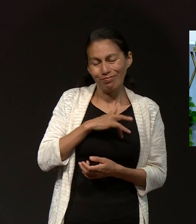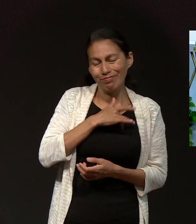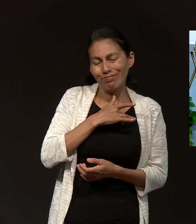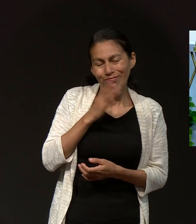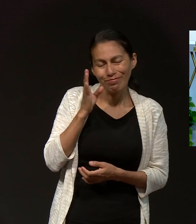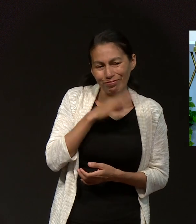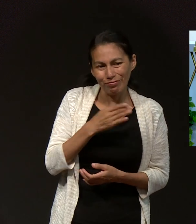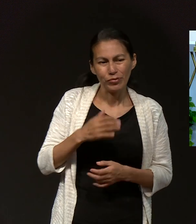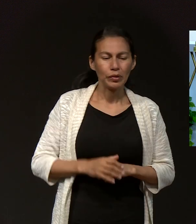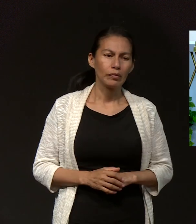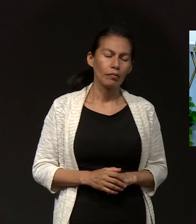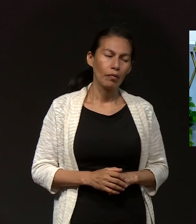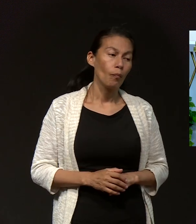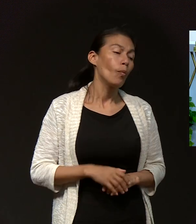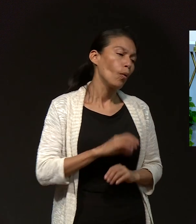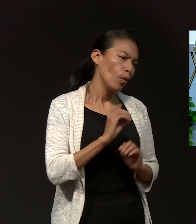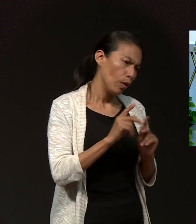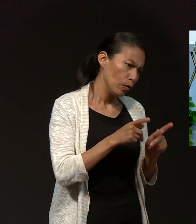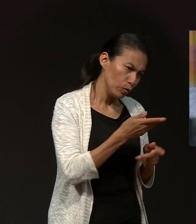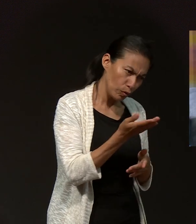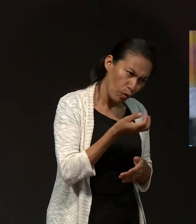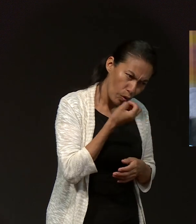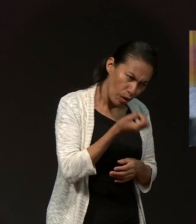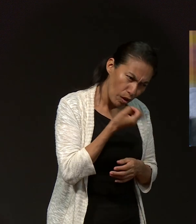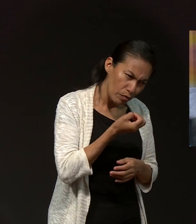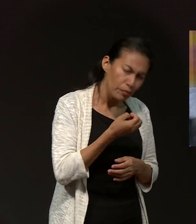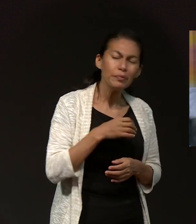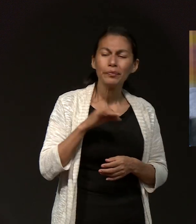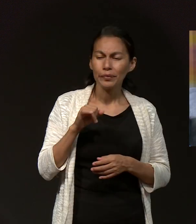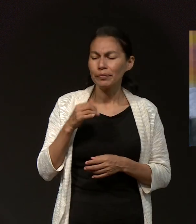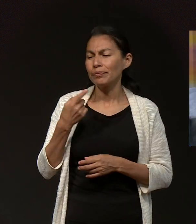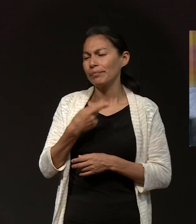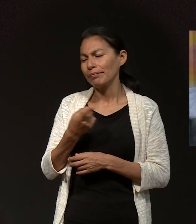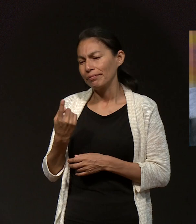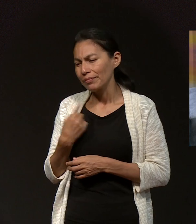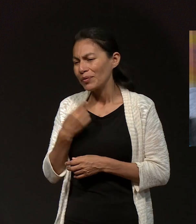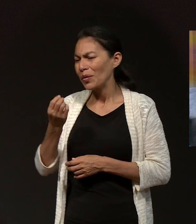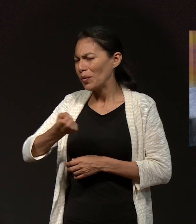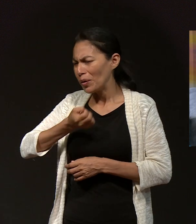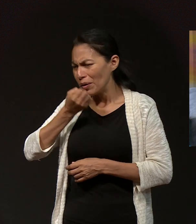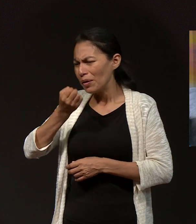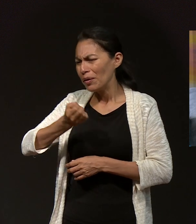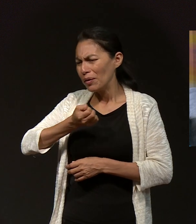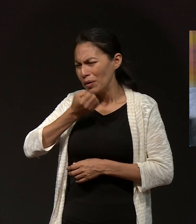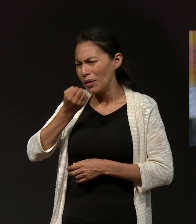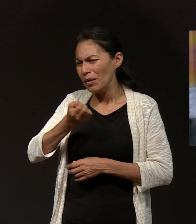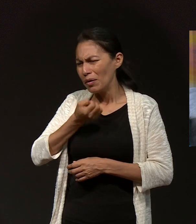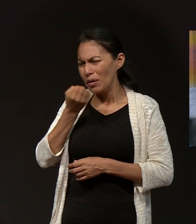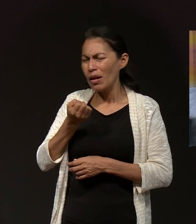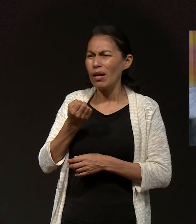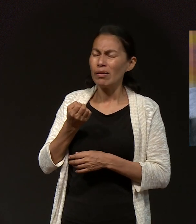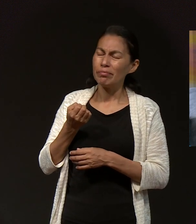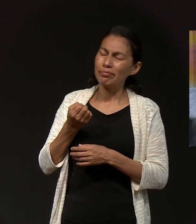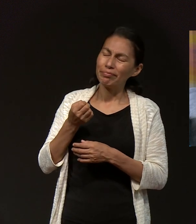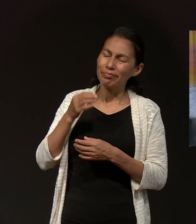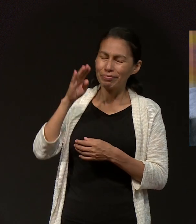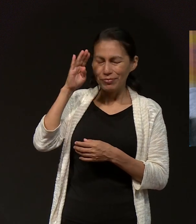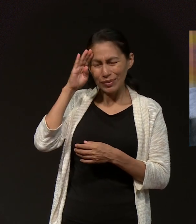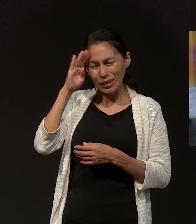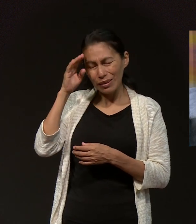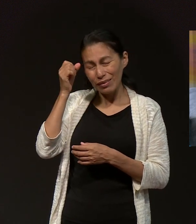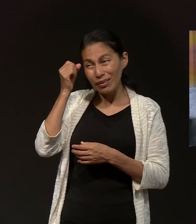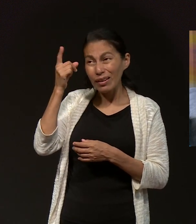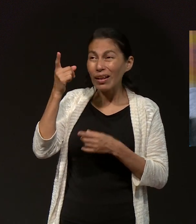¿Y así? Orando, orando, ¿qué pasó? Empezamos a orar y empezamos a ver proyectos, ¿no?